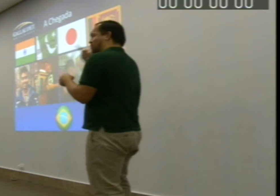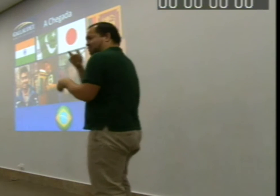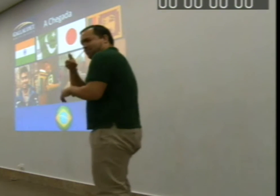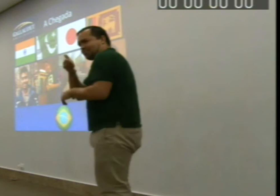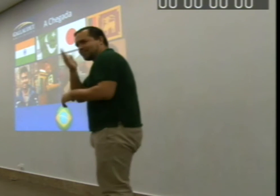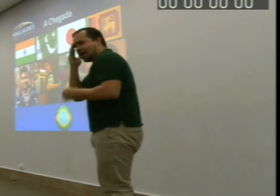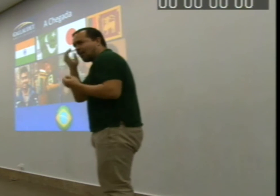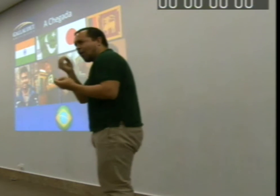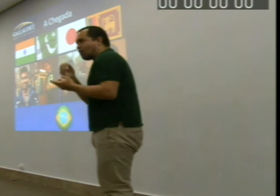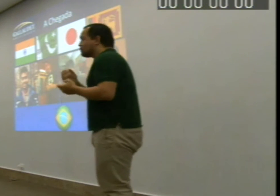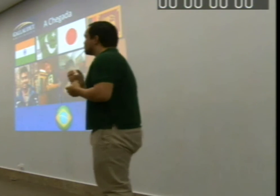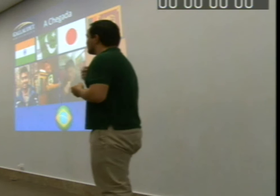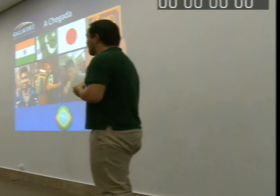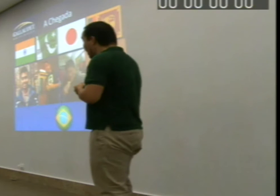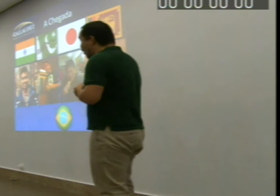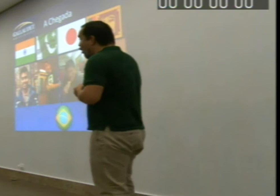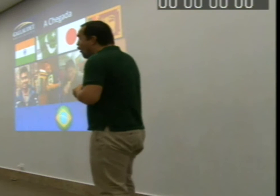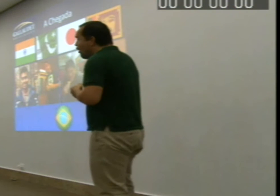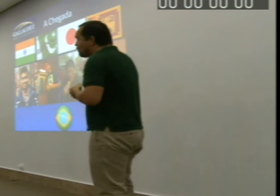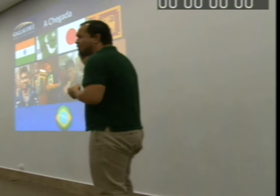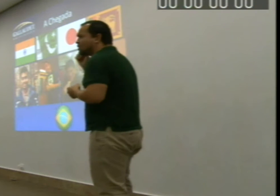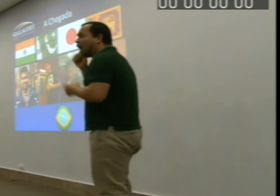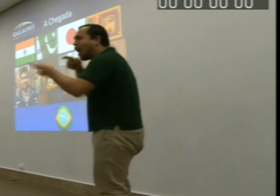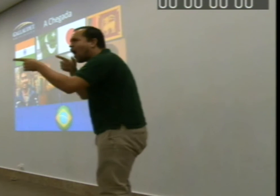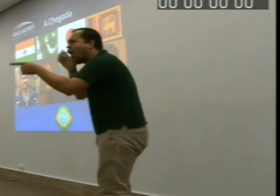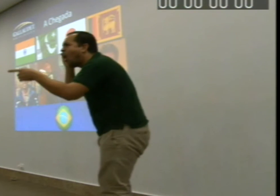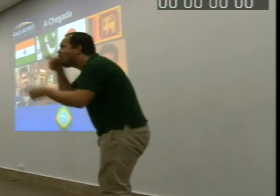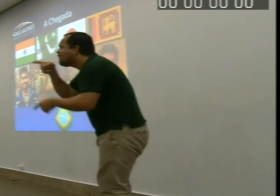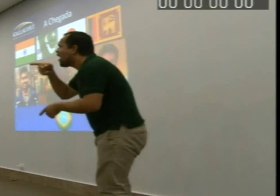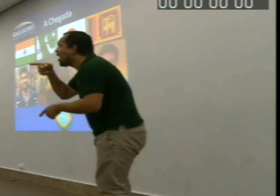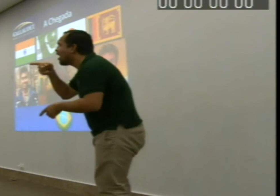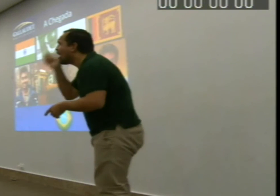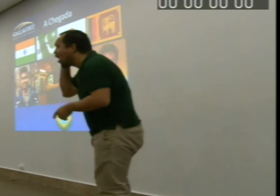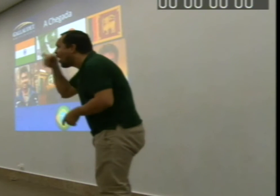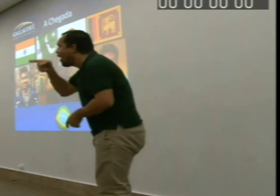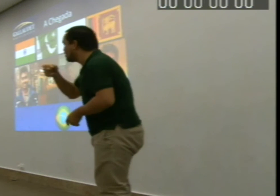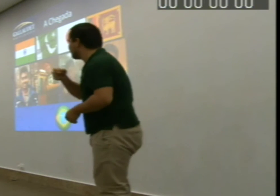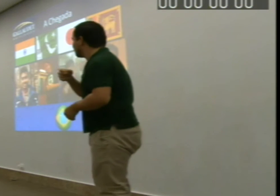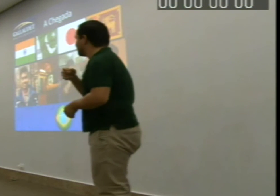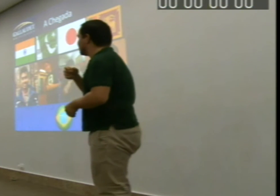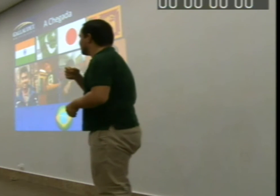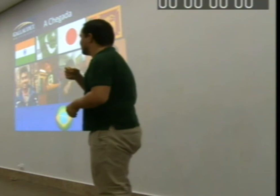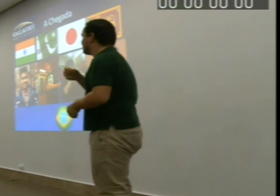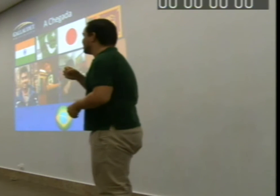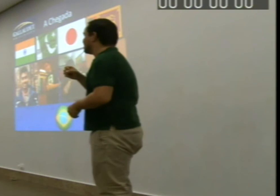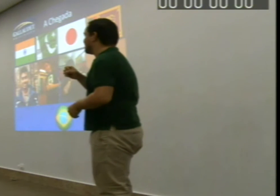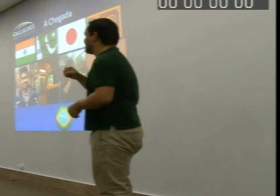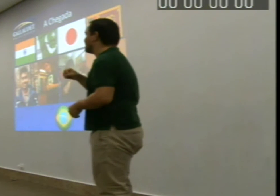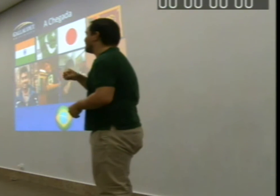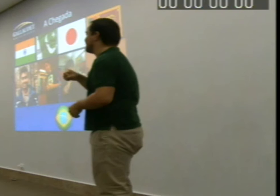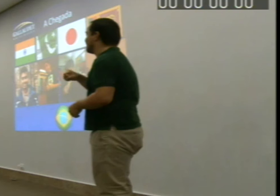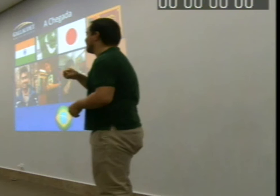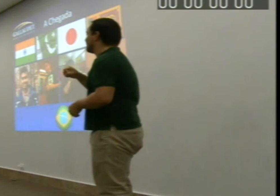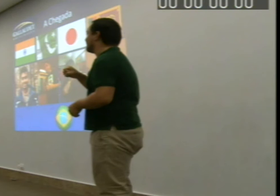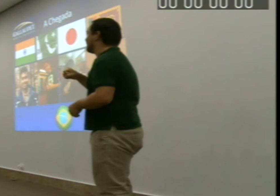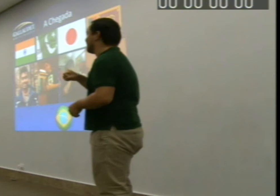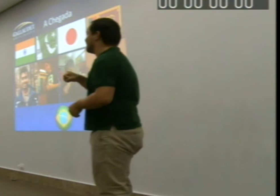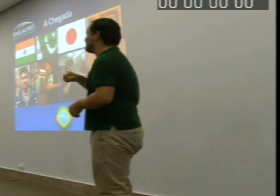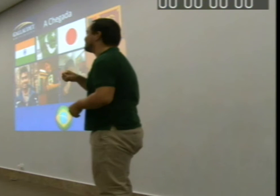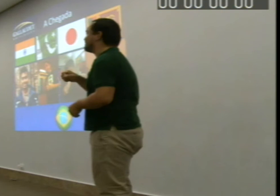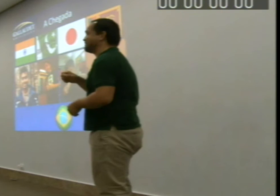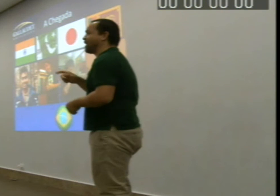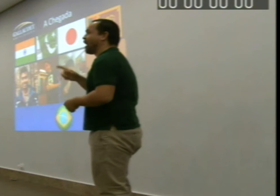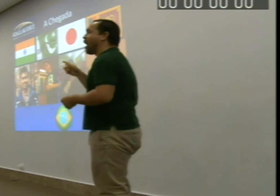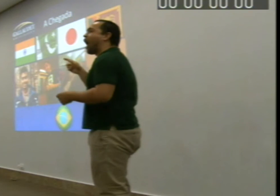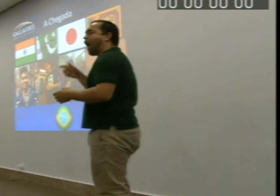porque nós estávamos dormindo tranquilamente como Ah eu ouvi você é ouvinte você é ouvinte é eu